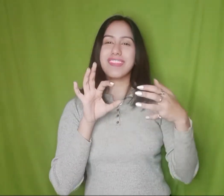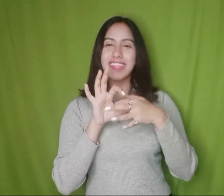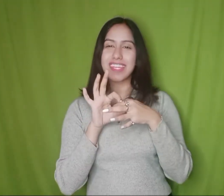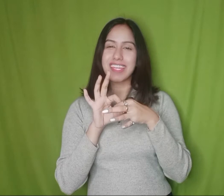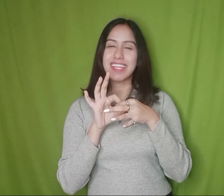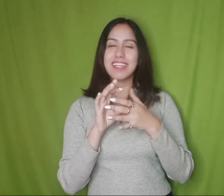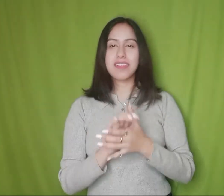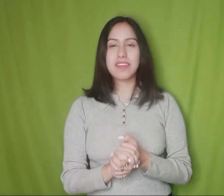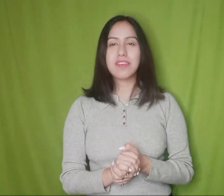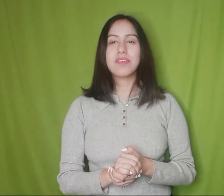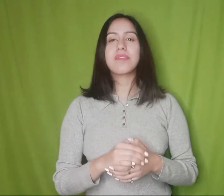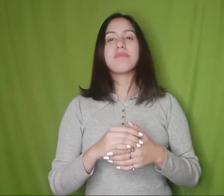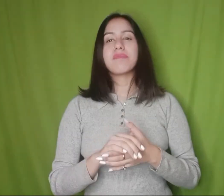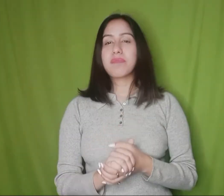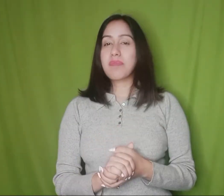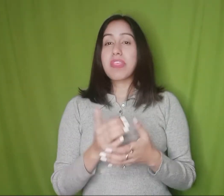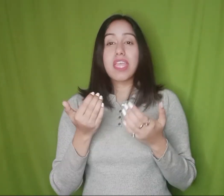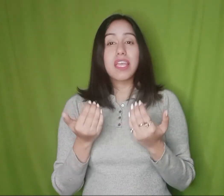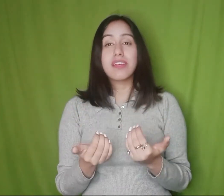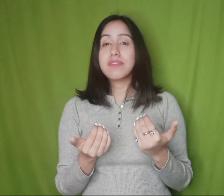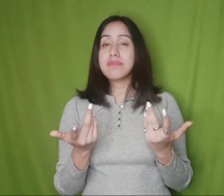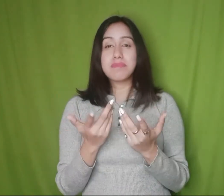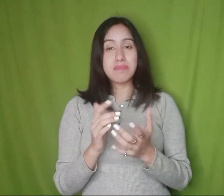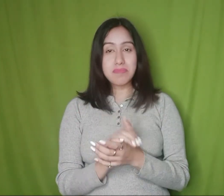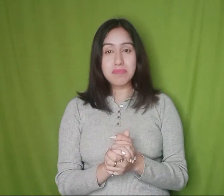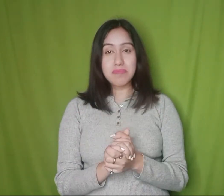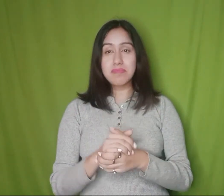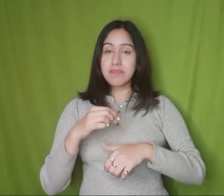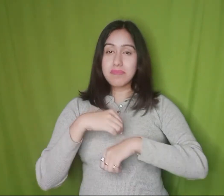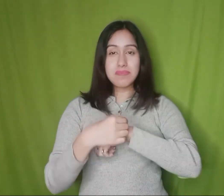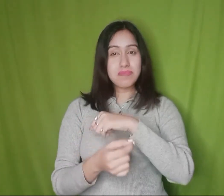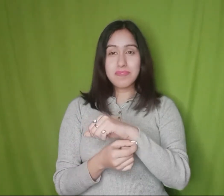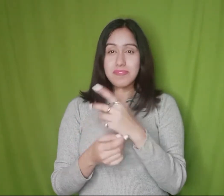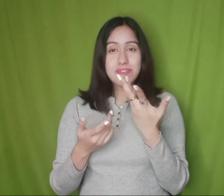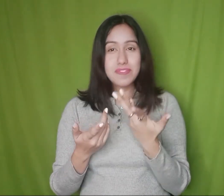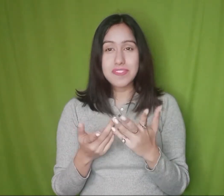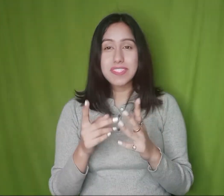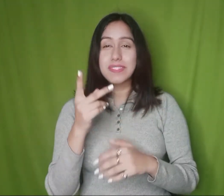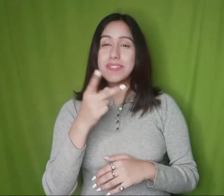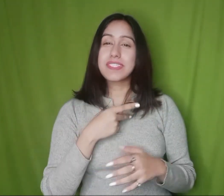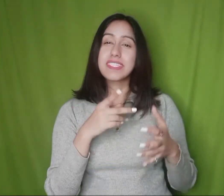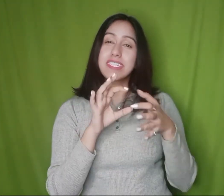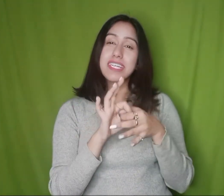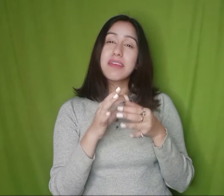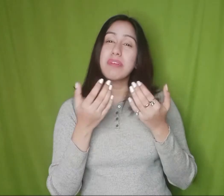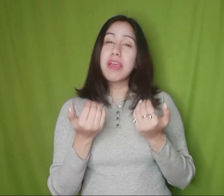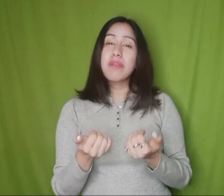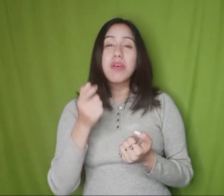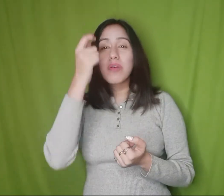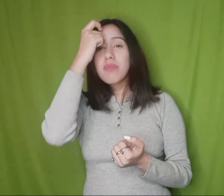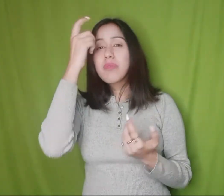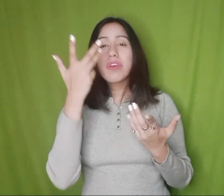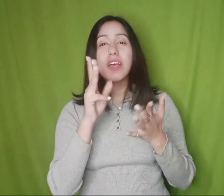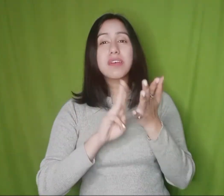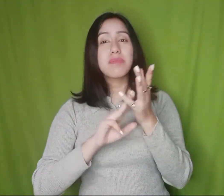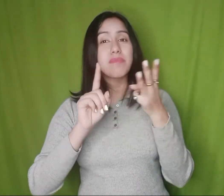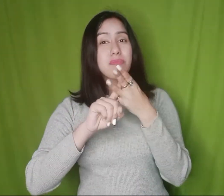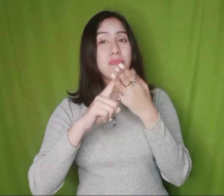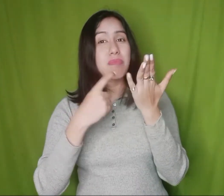है तो तुम्हारी कोई निशानी मेरे साथ क्यों नहीं रह सकती। मीरा ने वो तुलसी माला अपने हाथ से उनकी कलाई पर